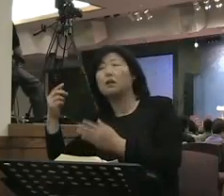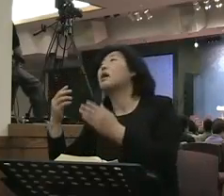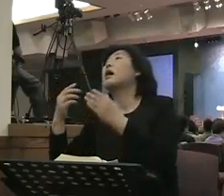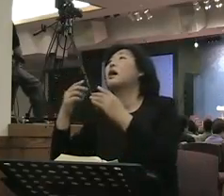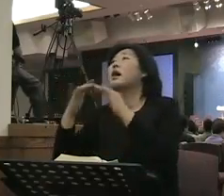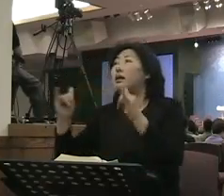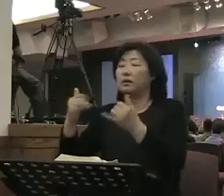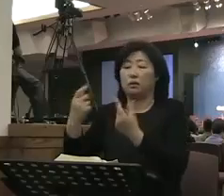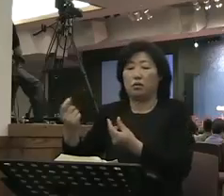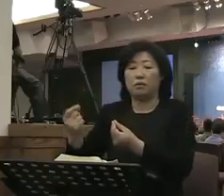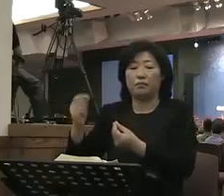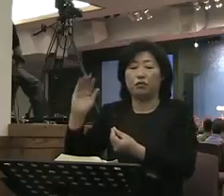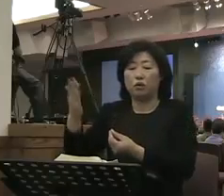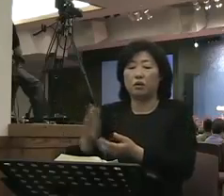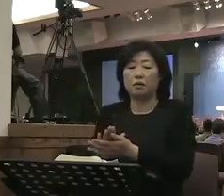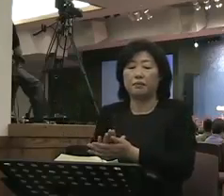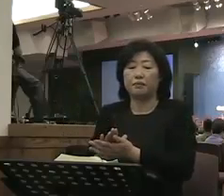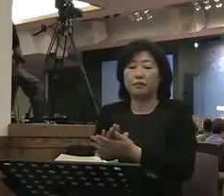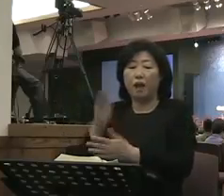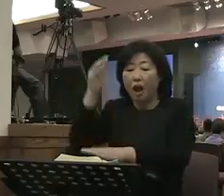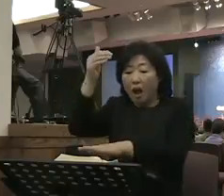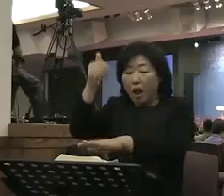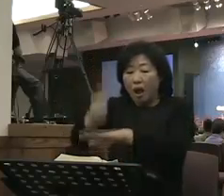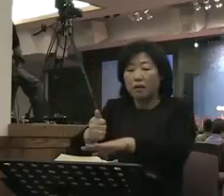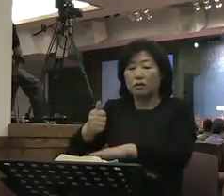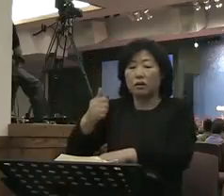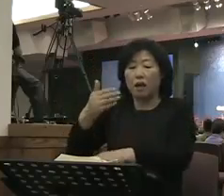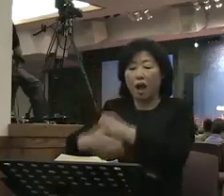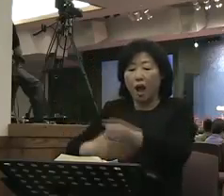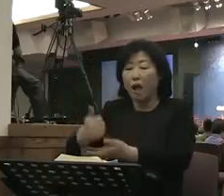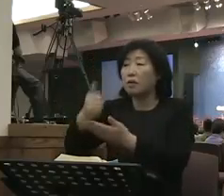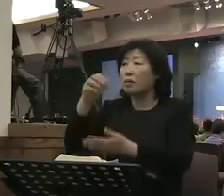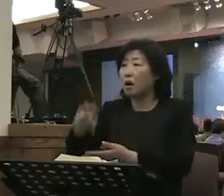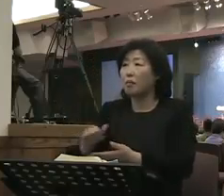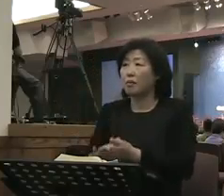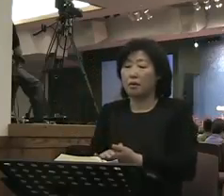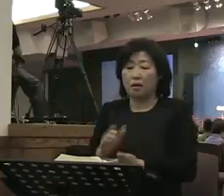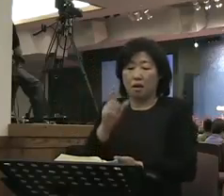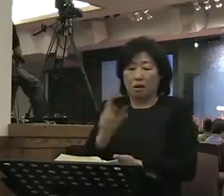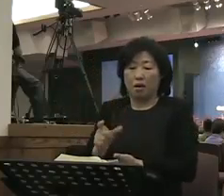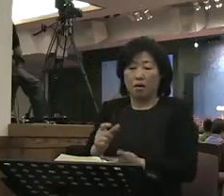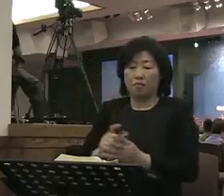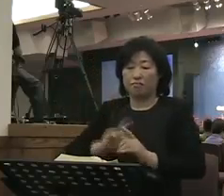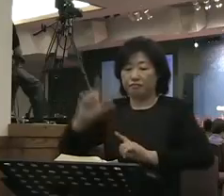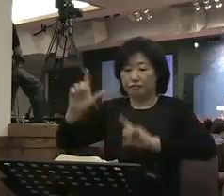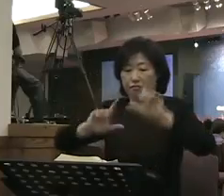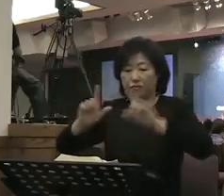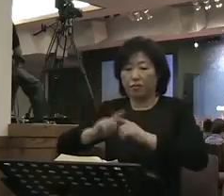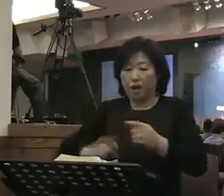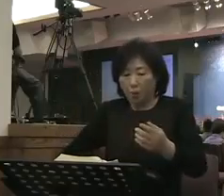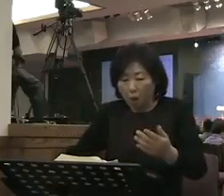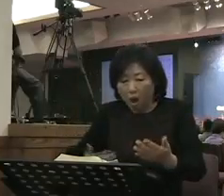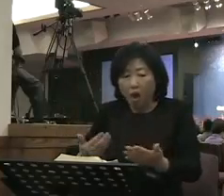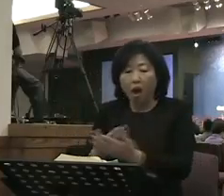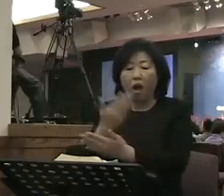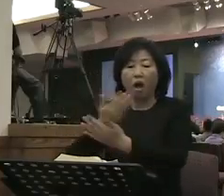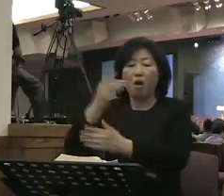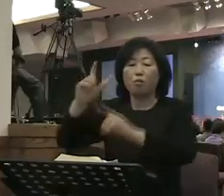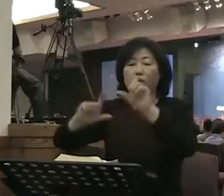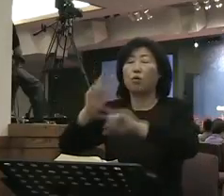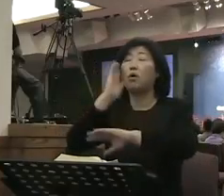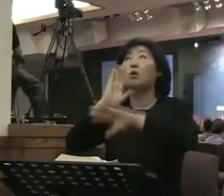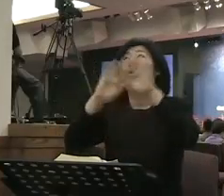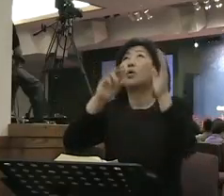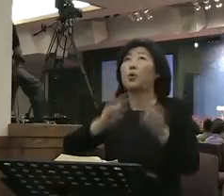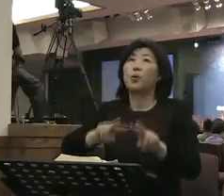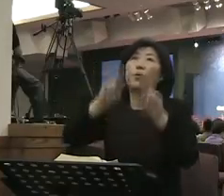있습니다. 그는 나중에 하나님 앞에 경배한 모습을 보이고 회개하는 모습으로 하늘을 우러러